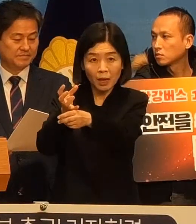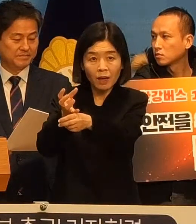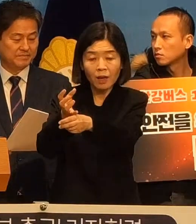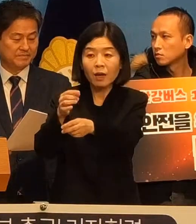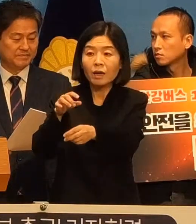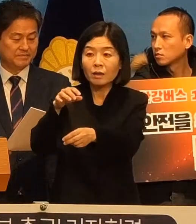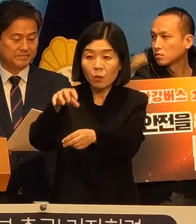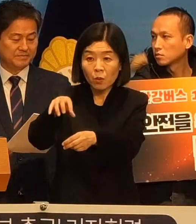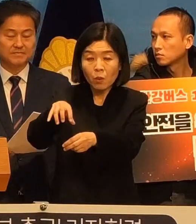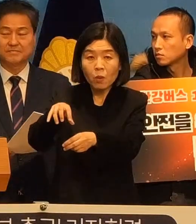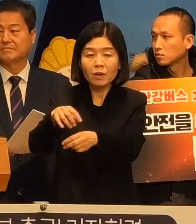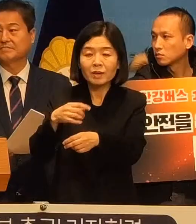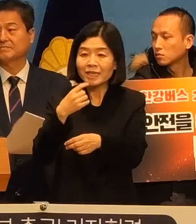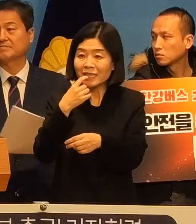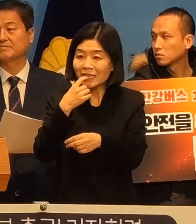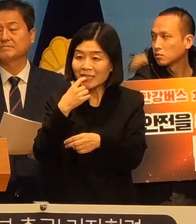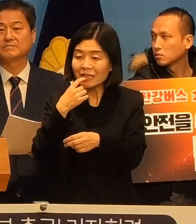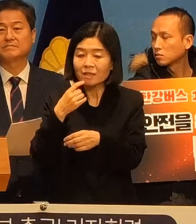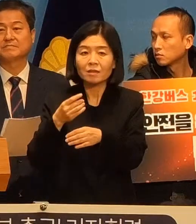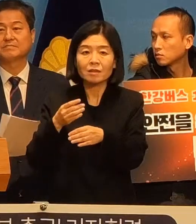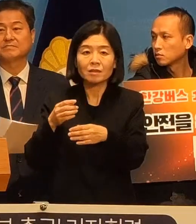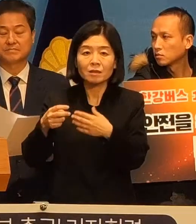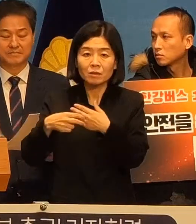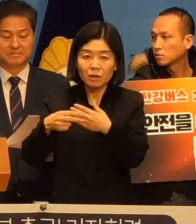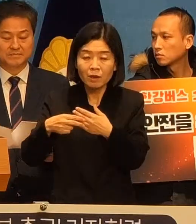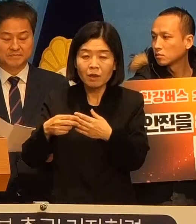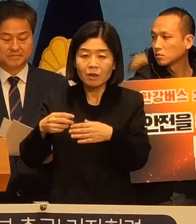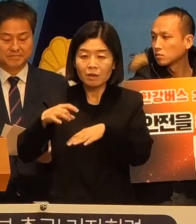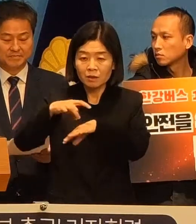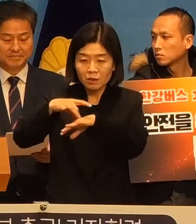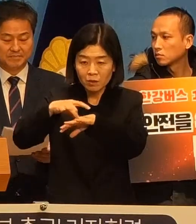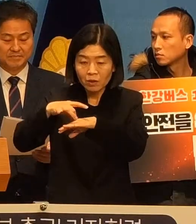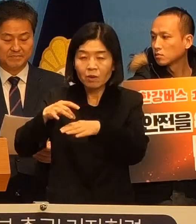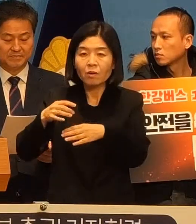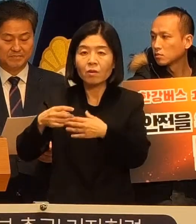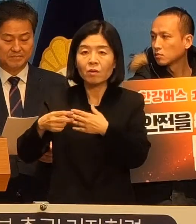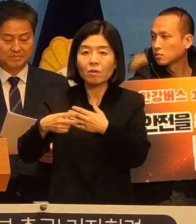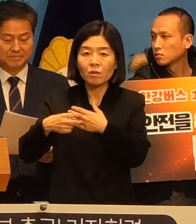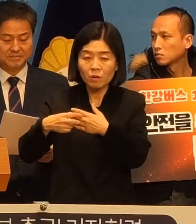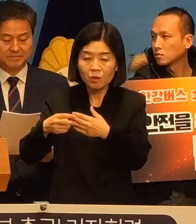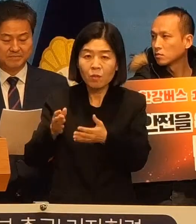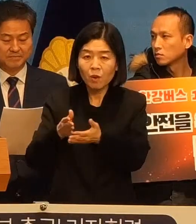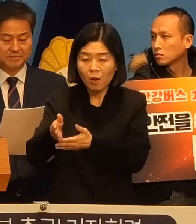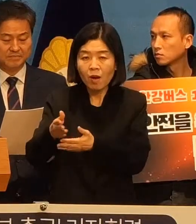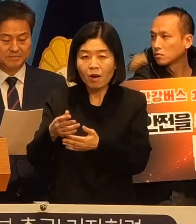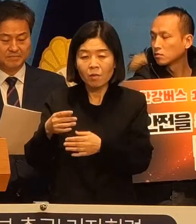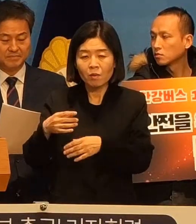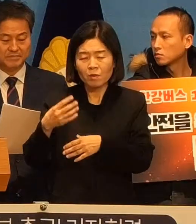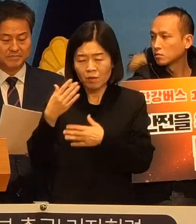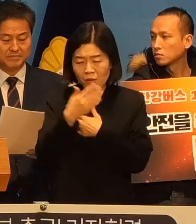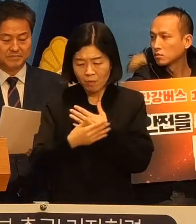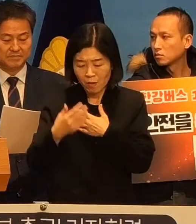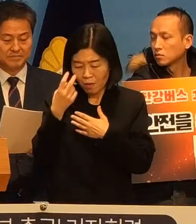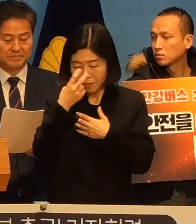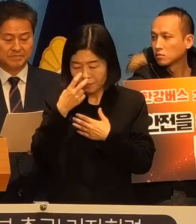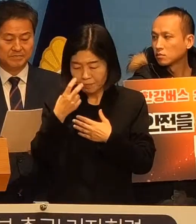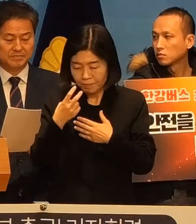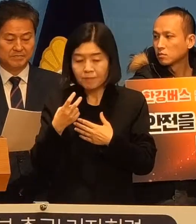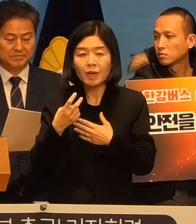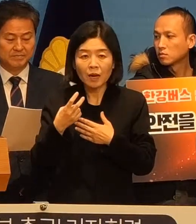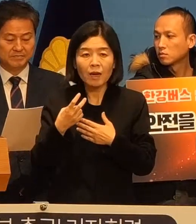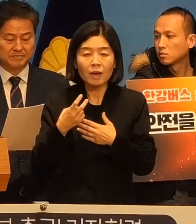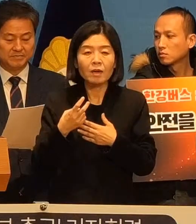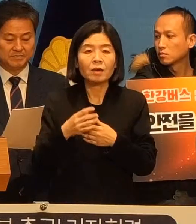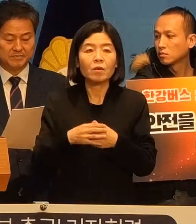실려가서 치과, 성형외과, 정형외과 그리고 여러 검사들을 했습니다. 이 말씀을 굳이